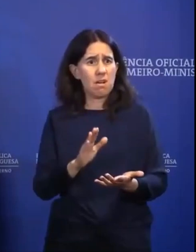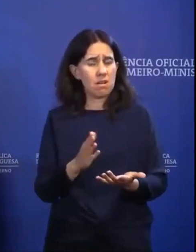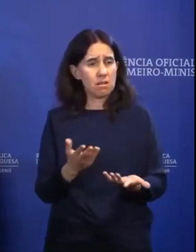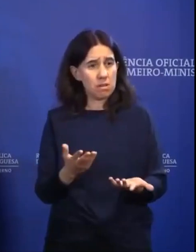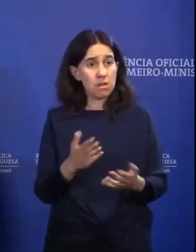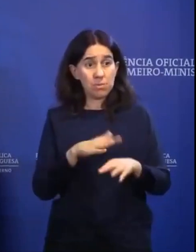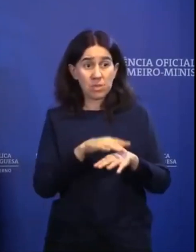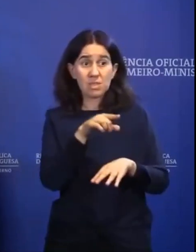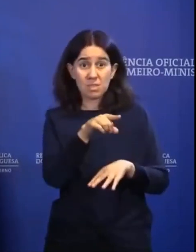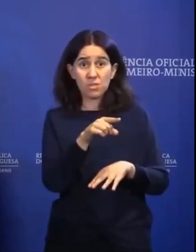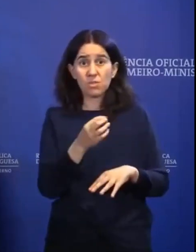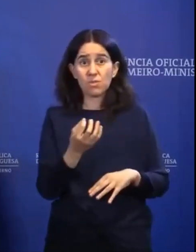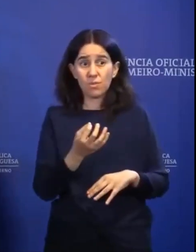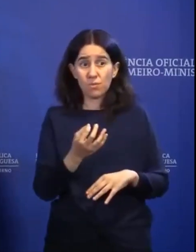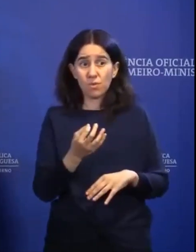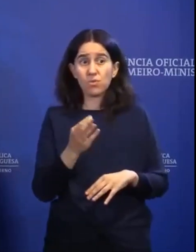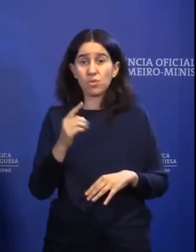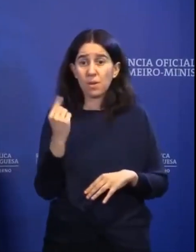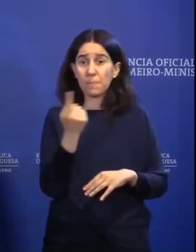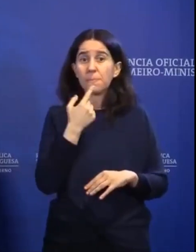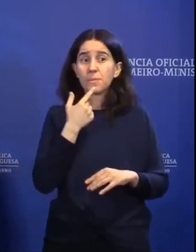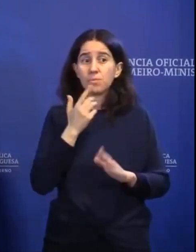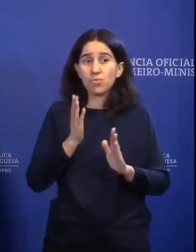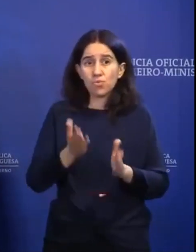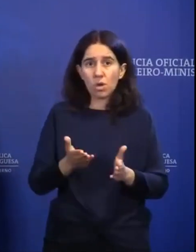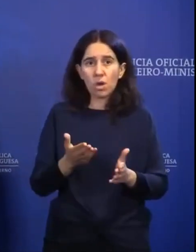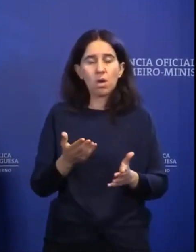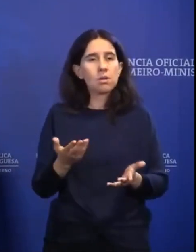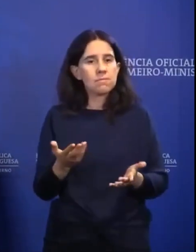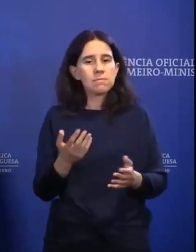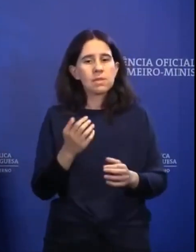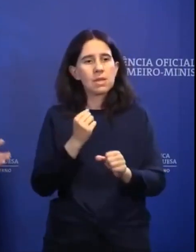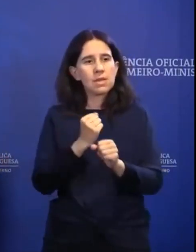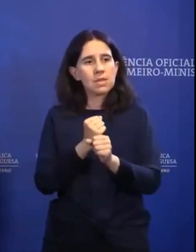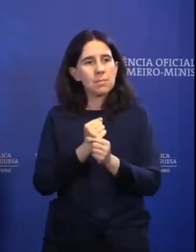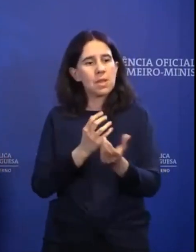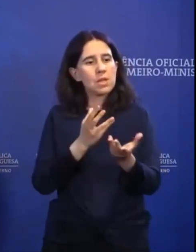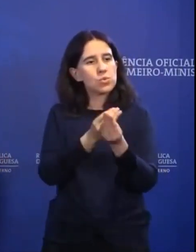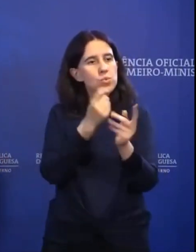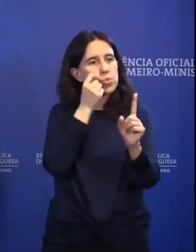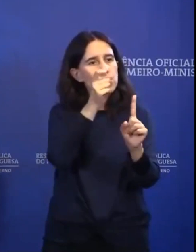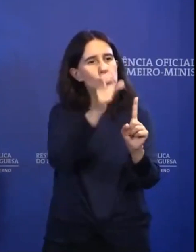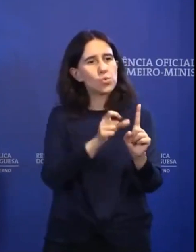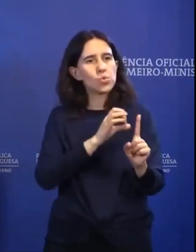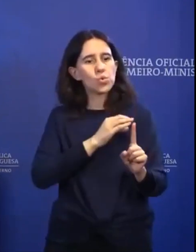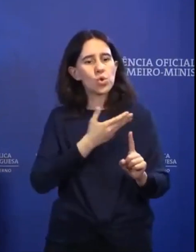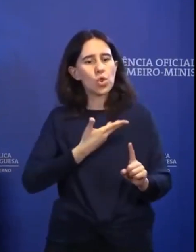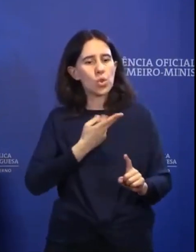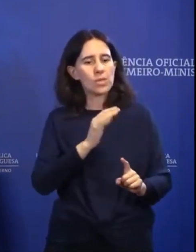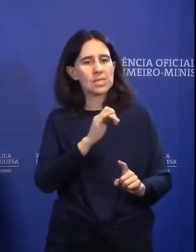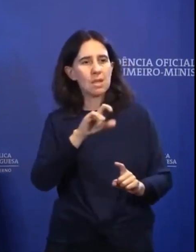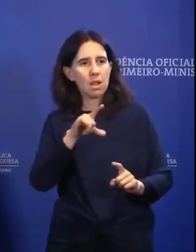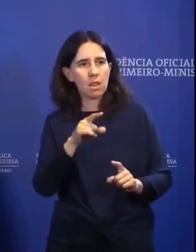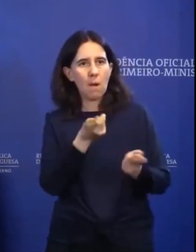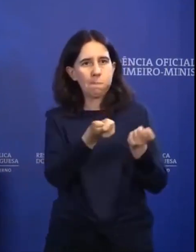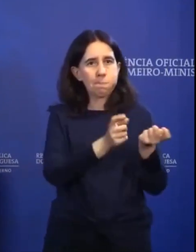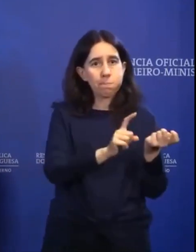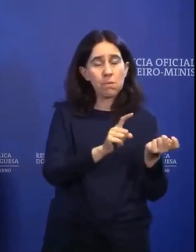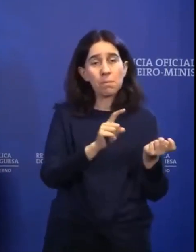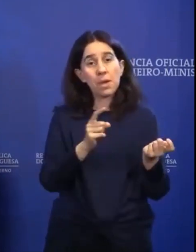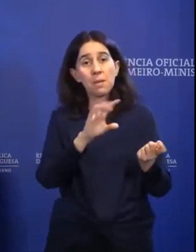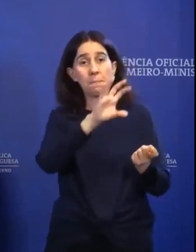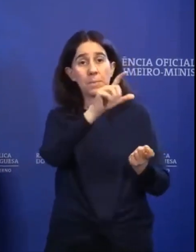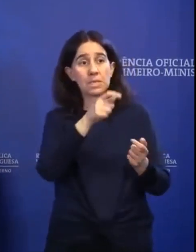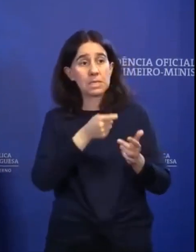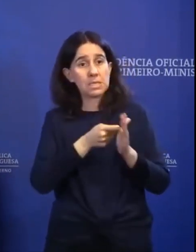foi a costura visto que já todos percebemos querem que me suportável trabalhar com o senhor das o volume mas pelos vistos a penso que